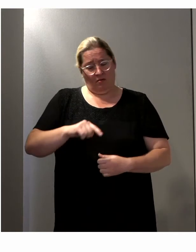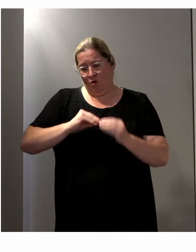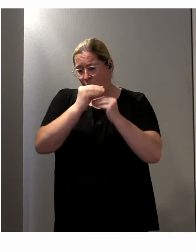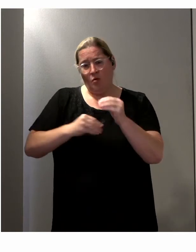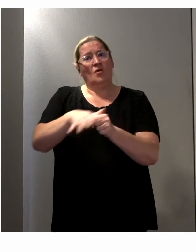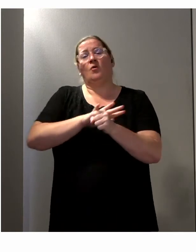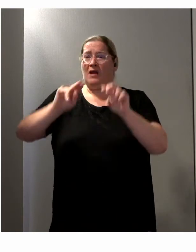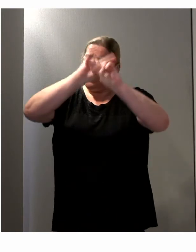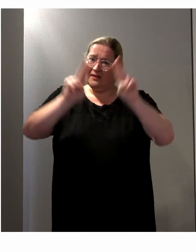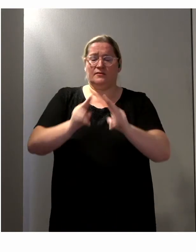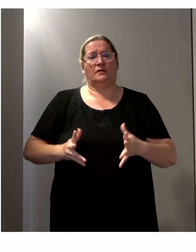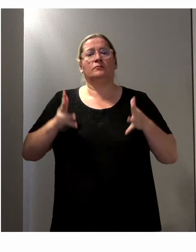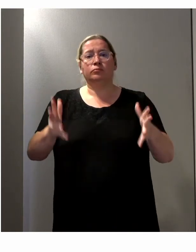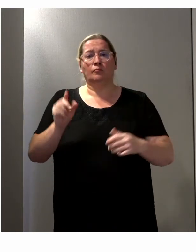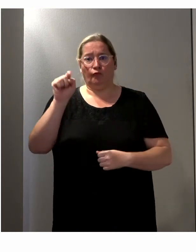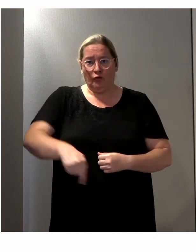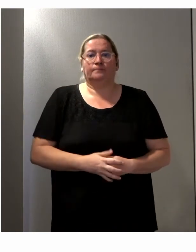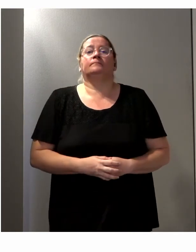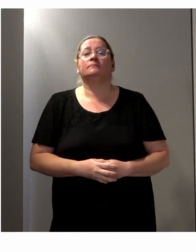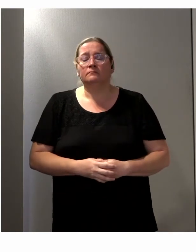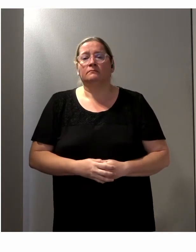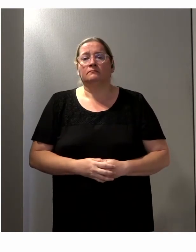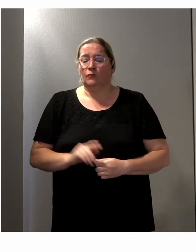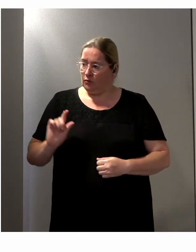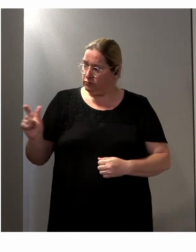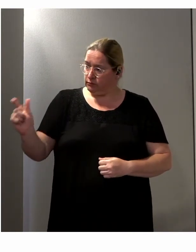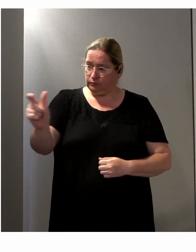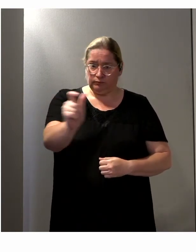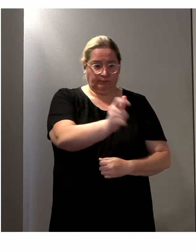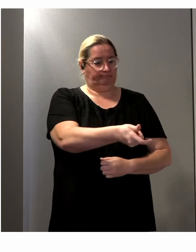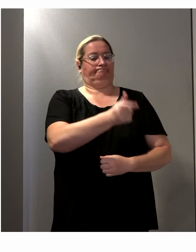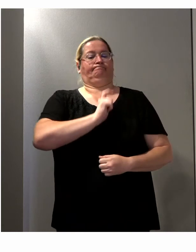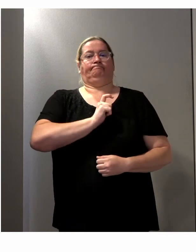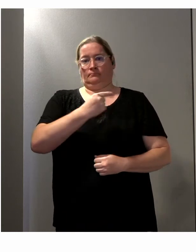Et moi j'ai envie de vous parler, après tout ça, finalement de